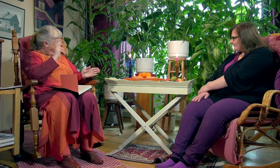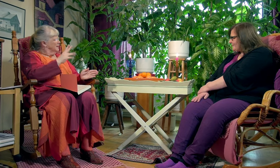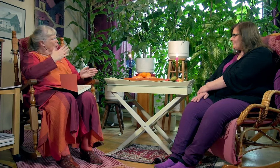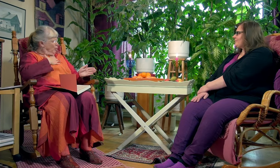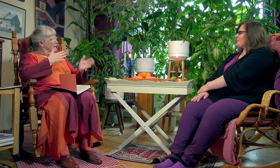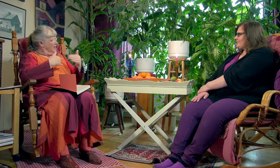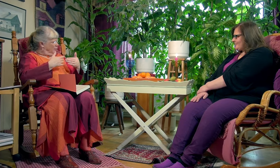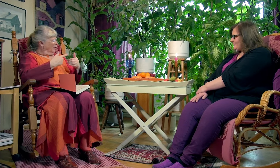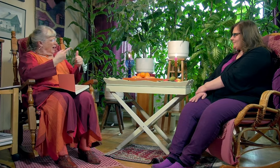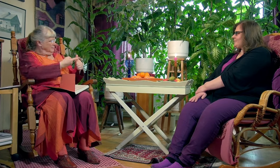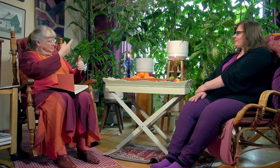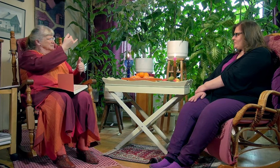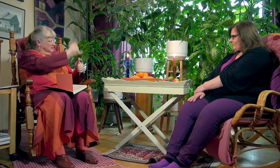mä olen ollut semmoinen niin kuin tien raivaaja.